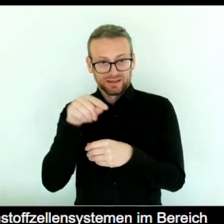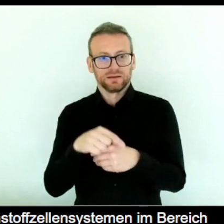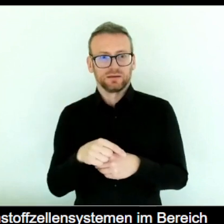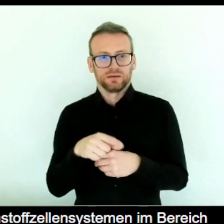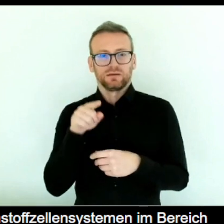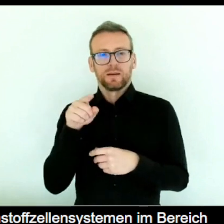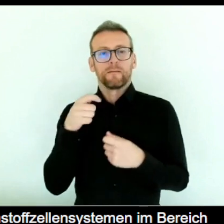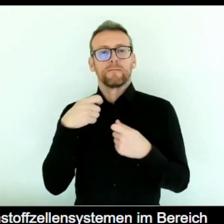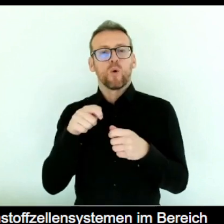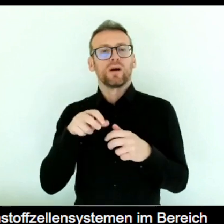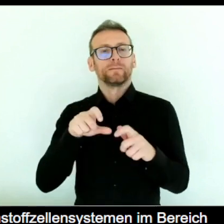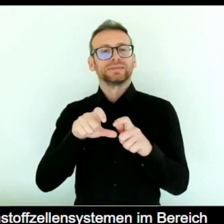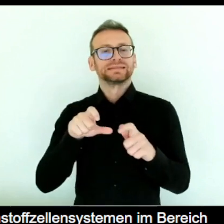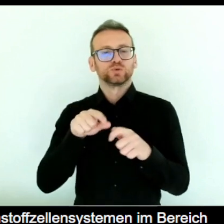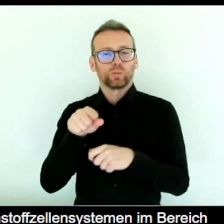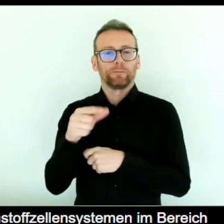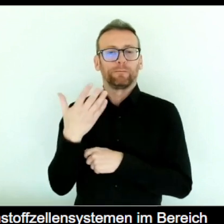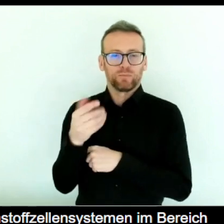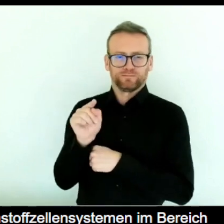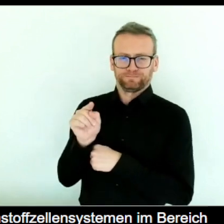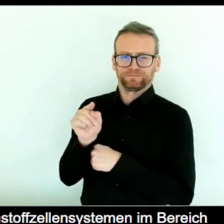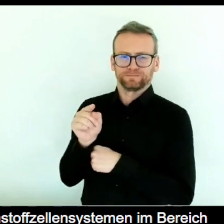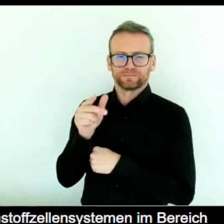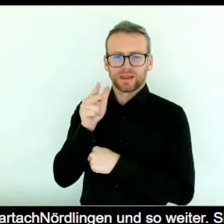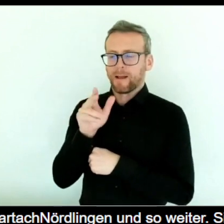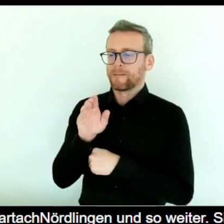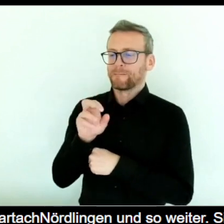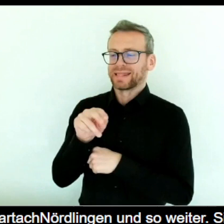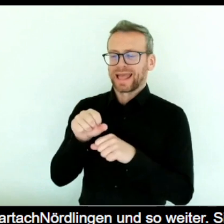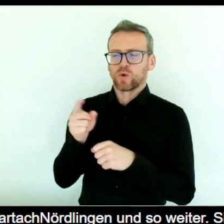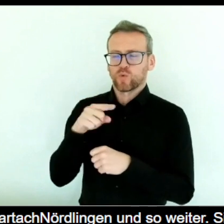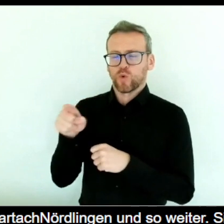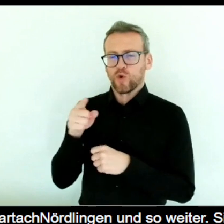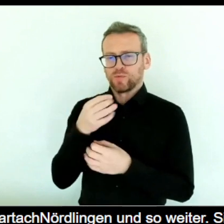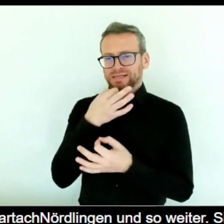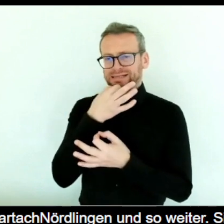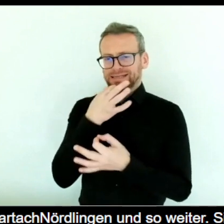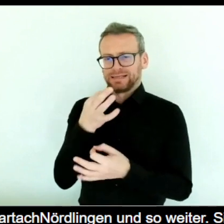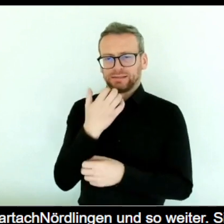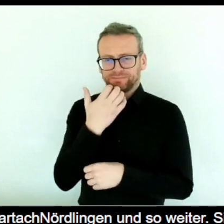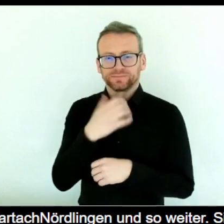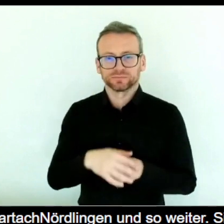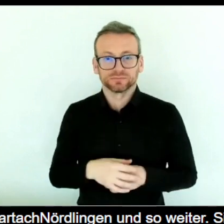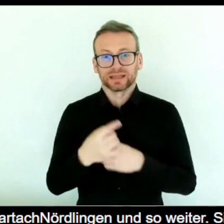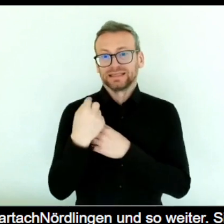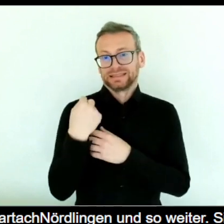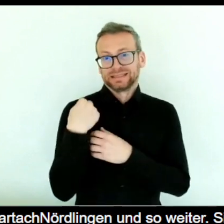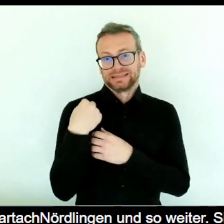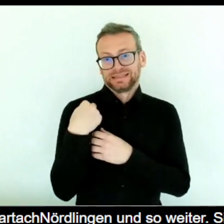Mobilfunkanbieter draufgegangen. Ich traue mir, die Dinge auch zu nennen, dass eben die